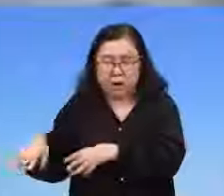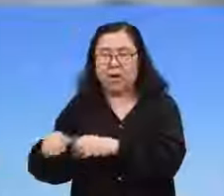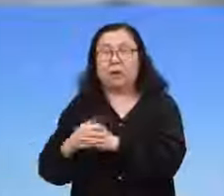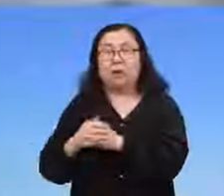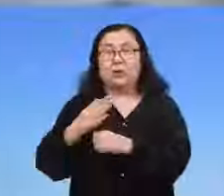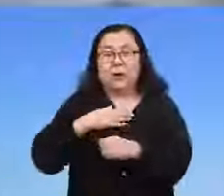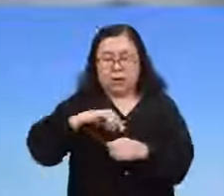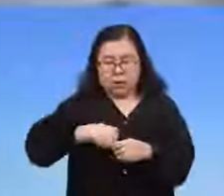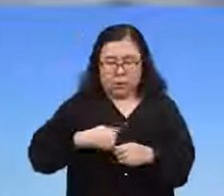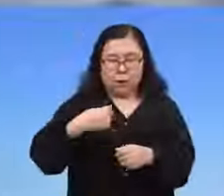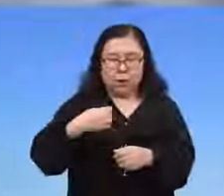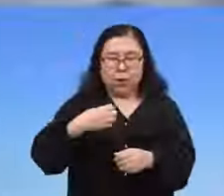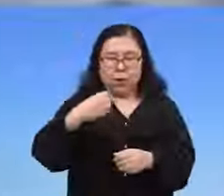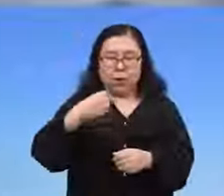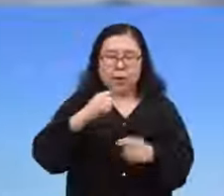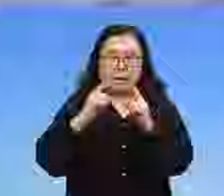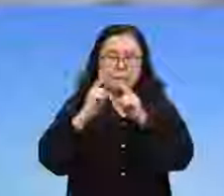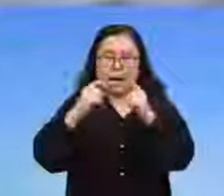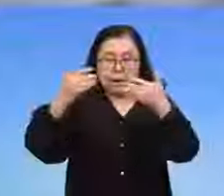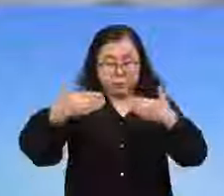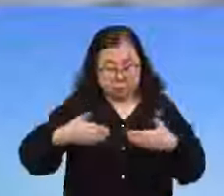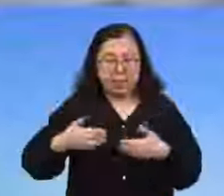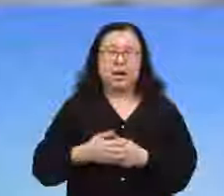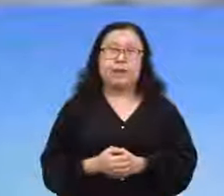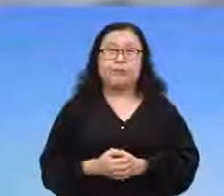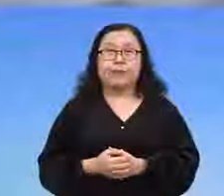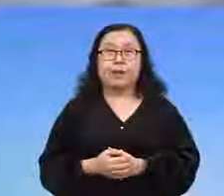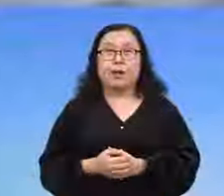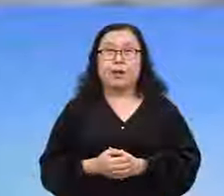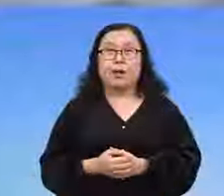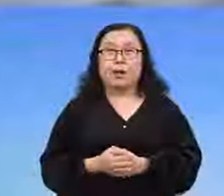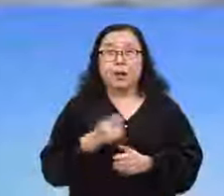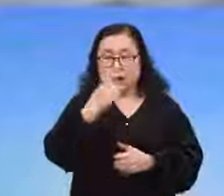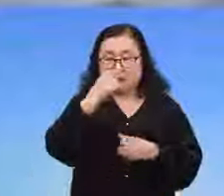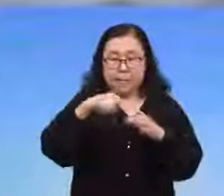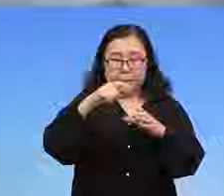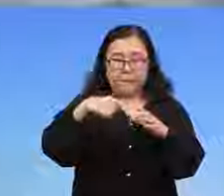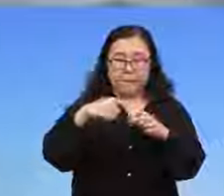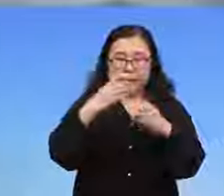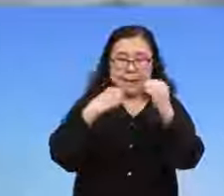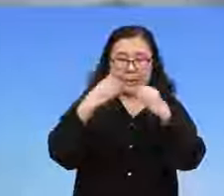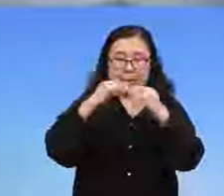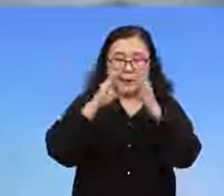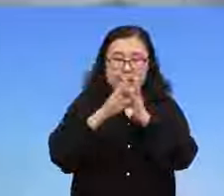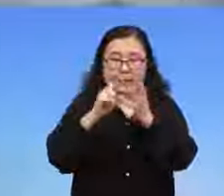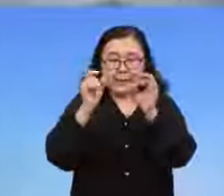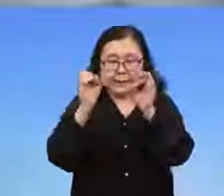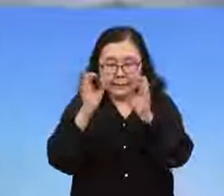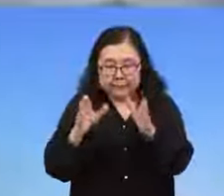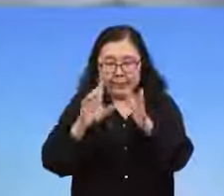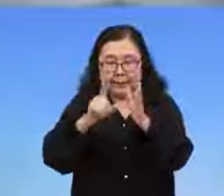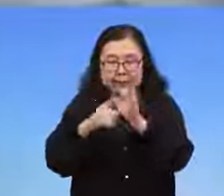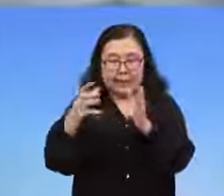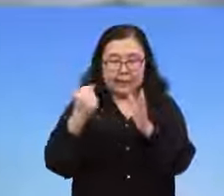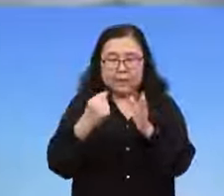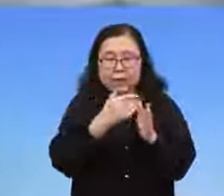이 커피를 마시면서 이런 짧은 시간을 가지는 게 저에게 얼마나 유익했는지 모릅니다.